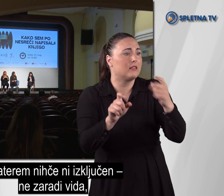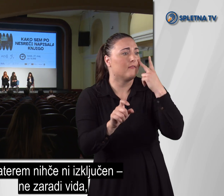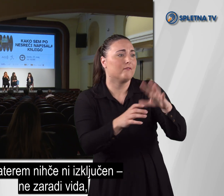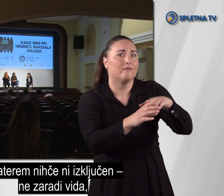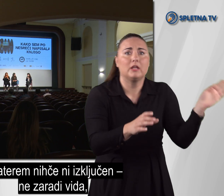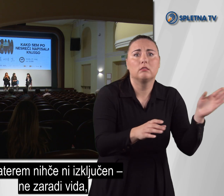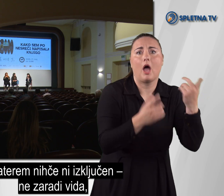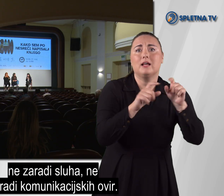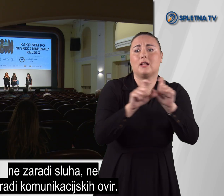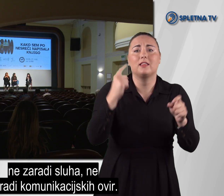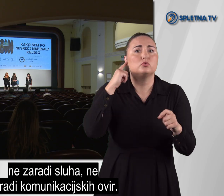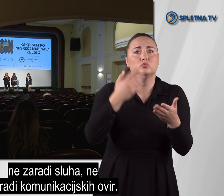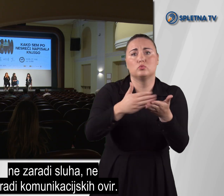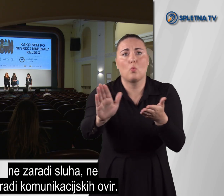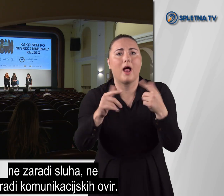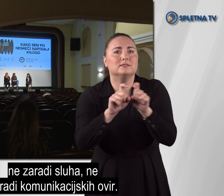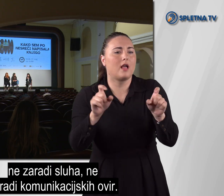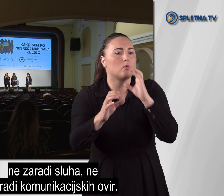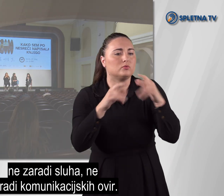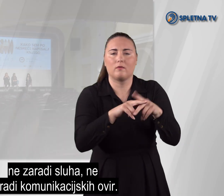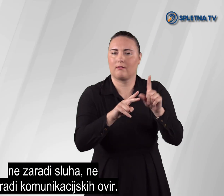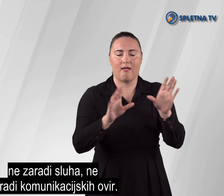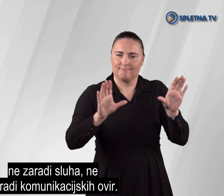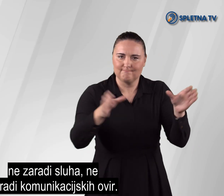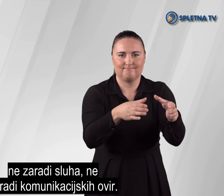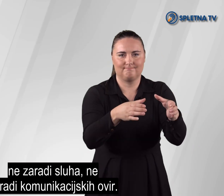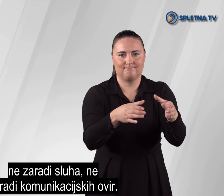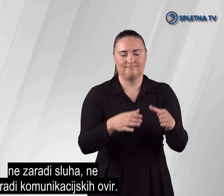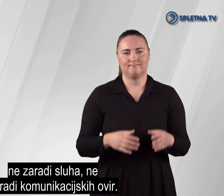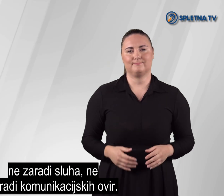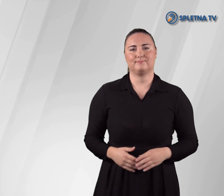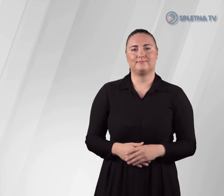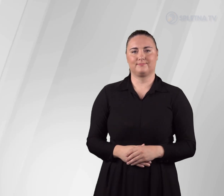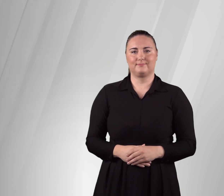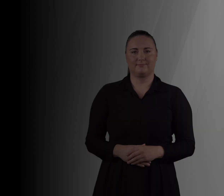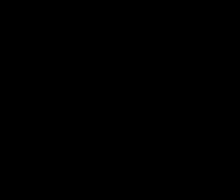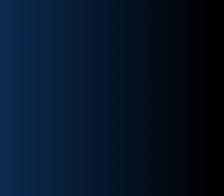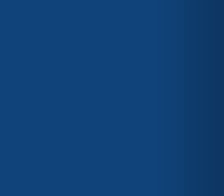Ne zaradi vida, ne zaradi sluha, ne zaradi komunikacijskih ovir.